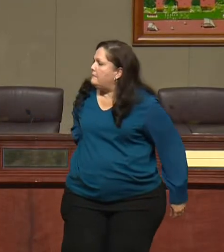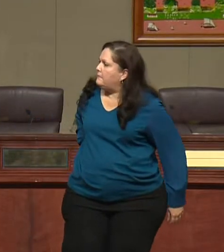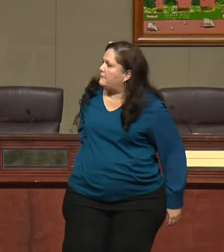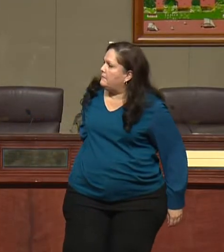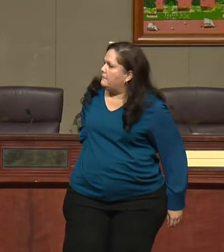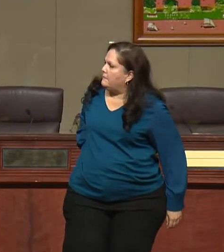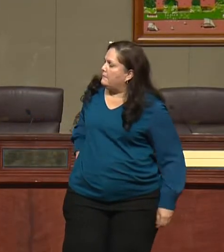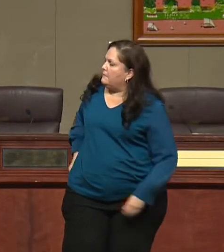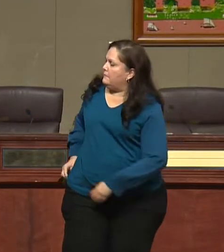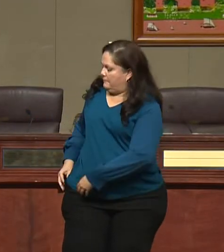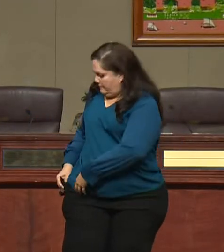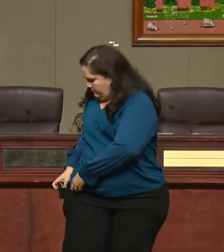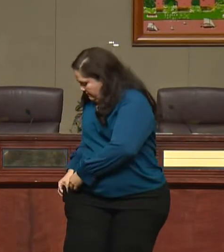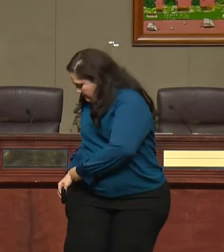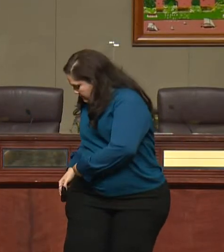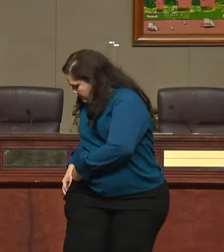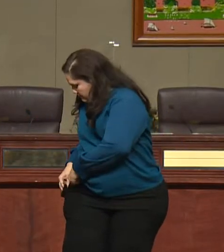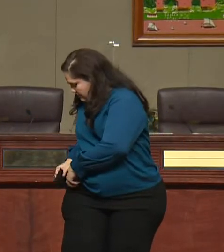próximo lunes?